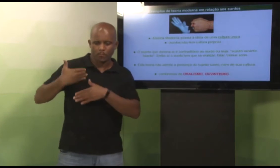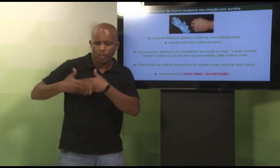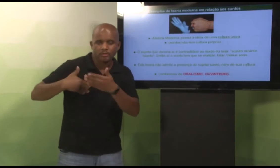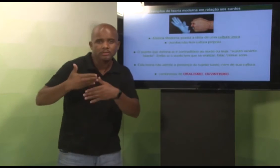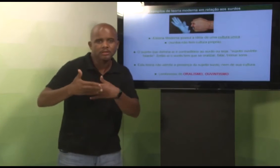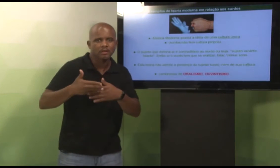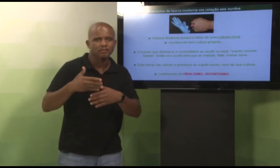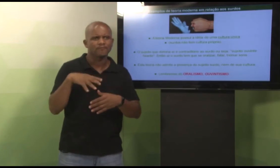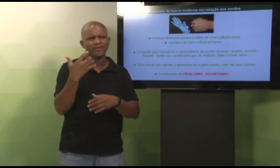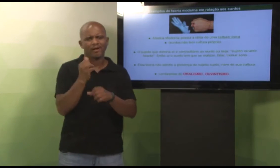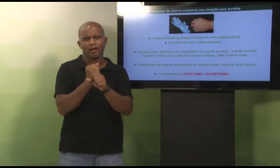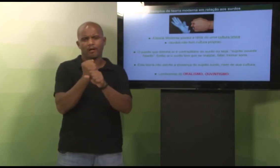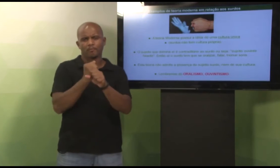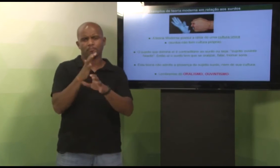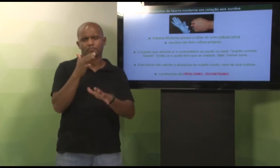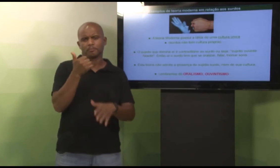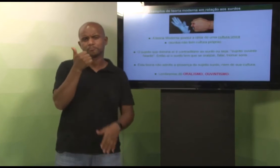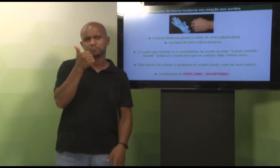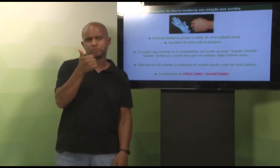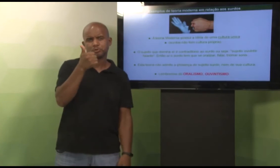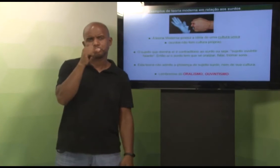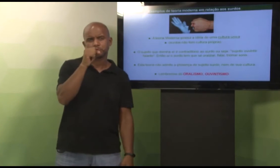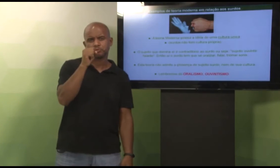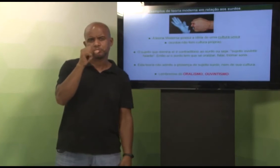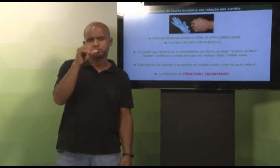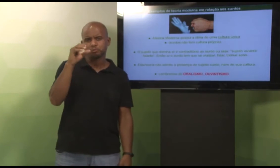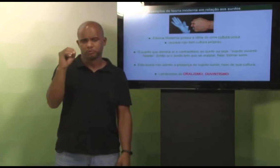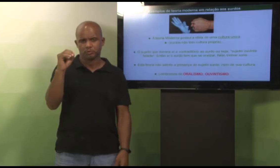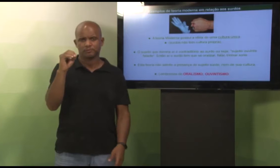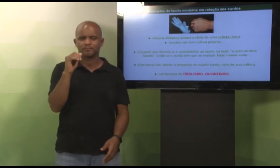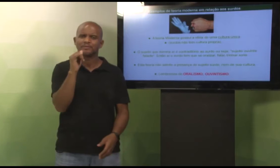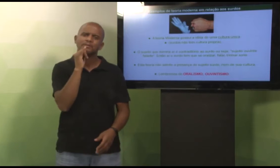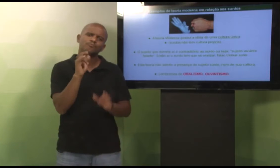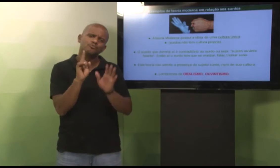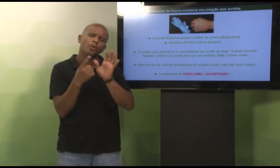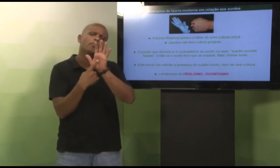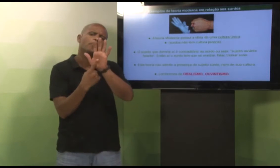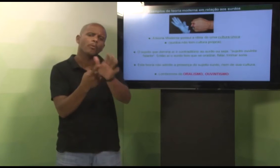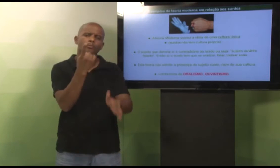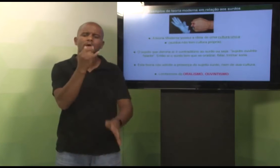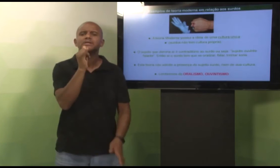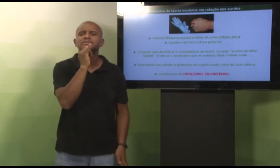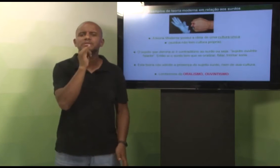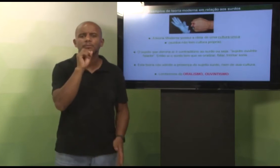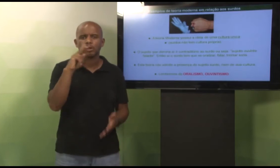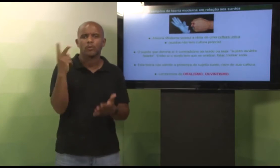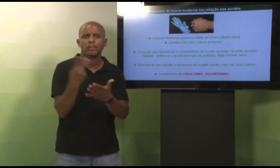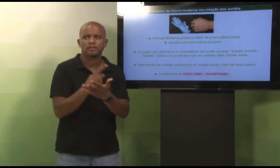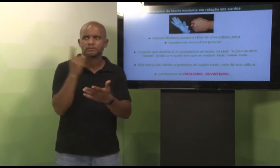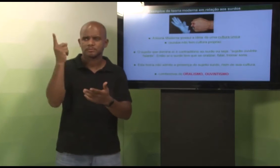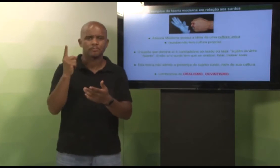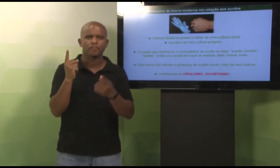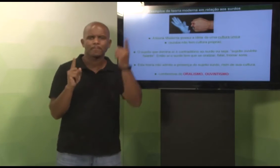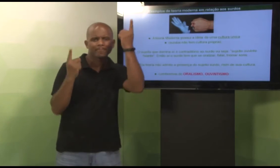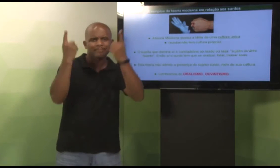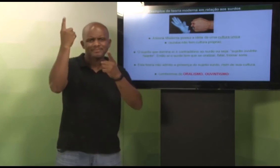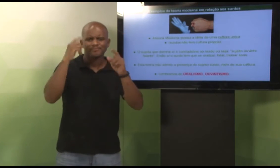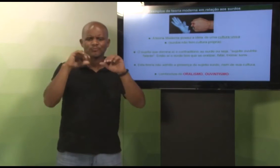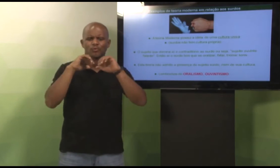Agora falaremos a respeito da teoria que se deu a partir do ano de 1880. Vou mostrar